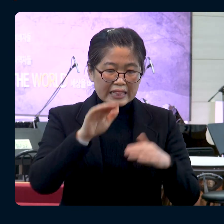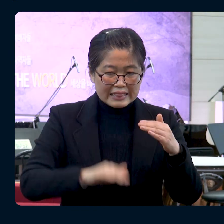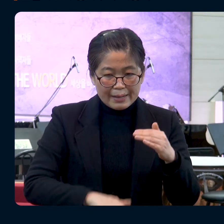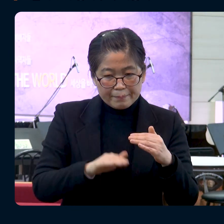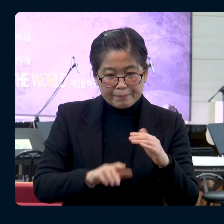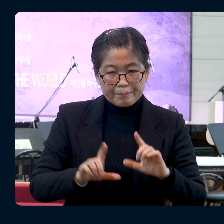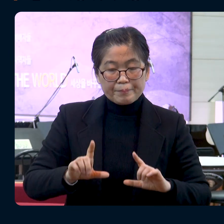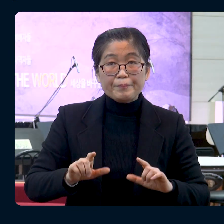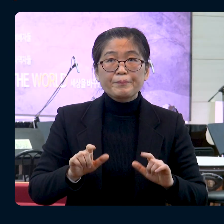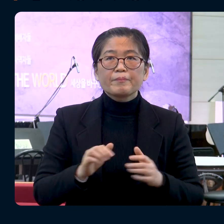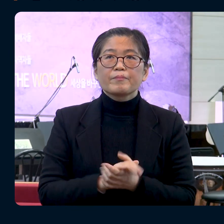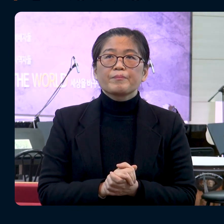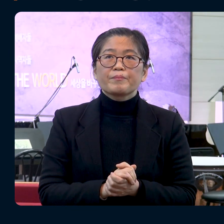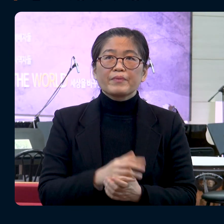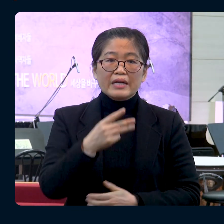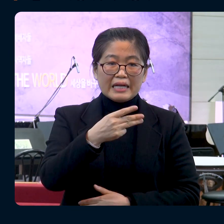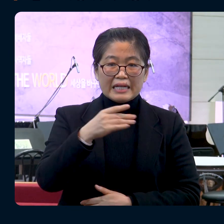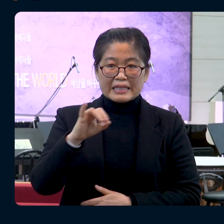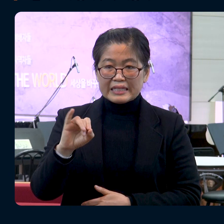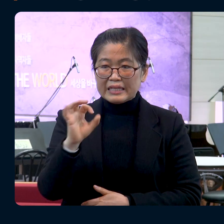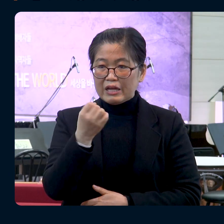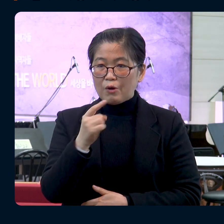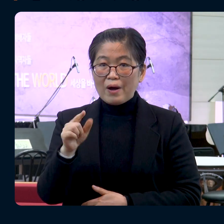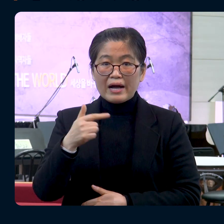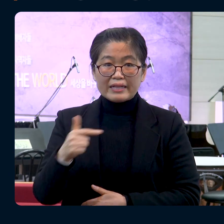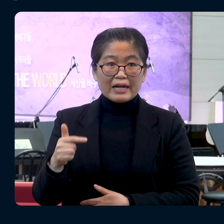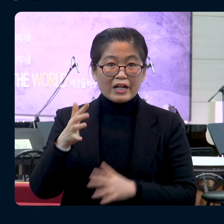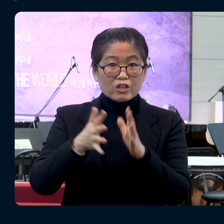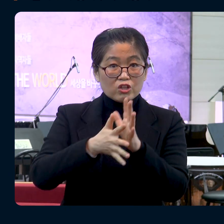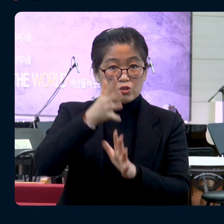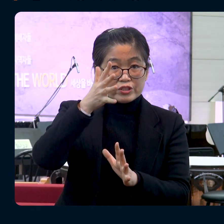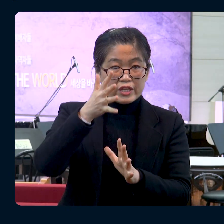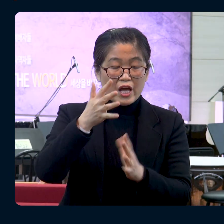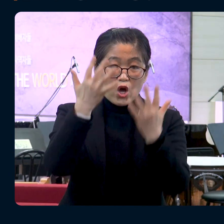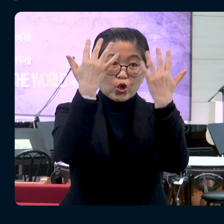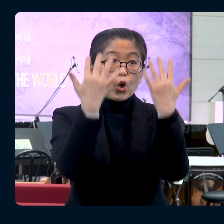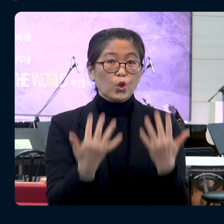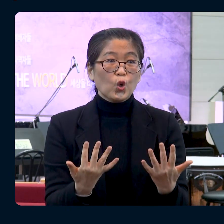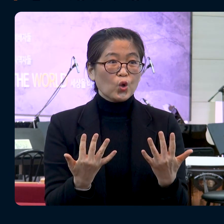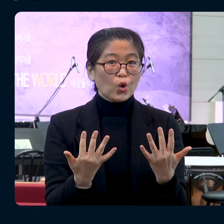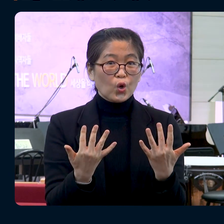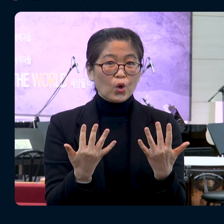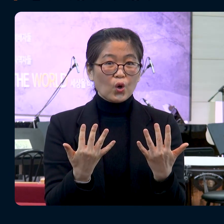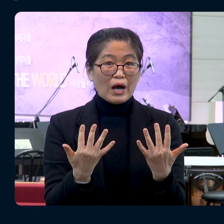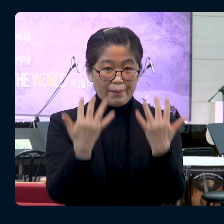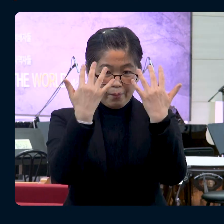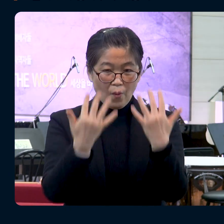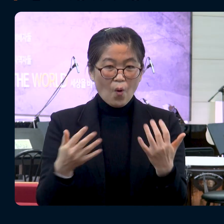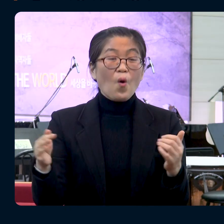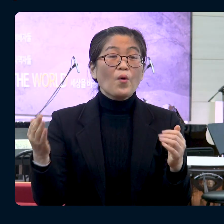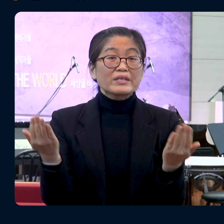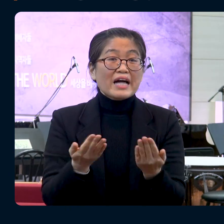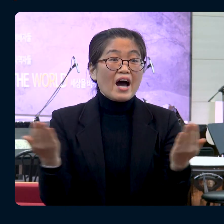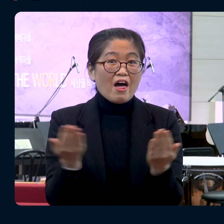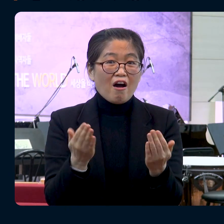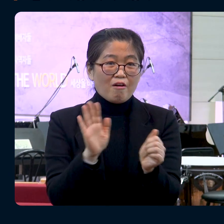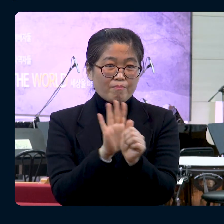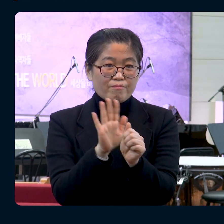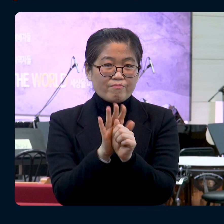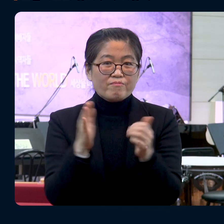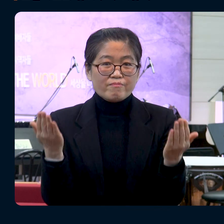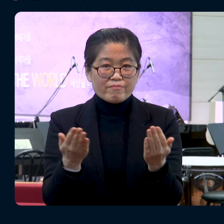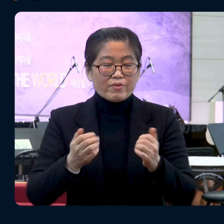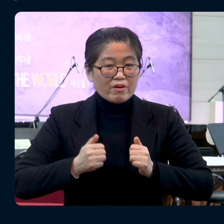LA에서 남쪽에 있는 멕시코 국경 도시 티와나라는 곳에 교도소 사역을 열심히 했습니다. 근데 그